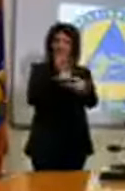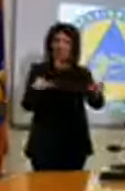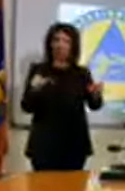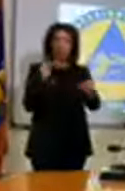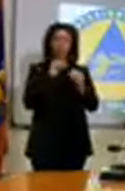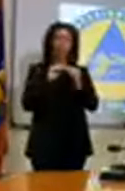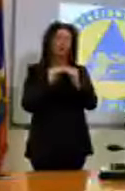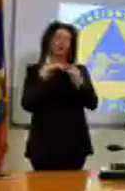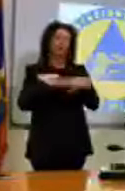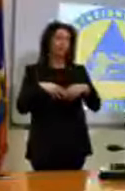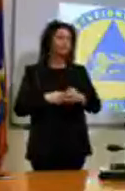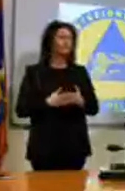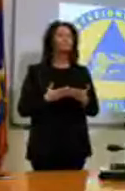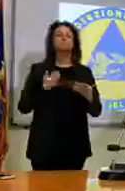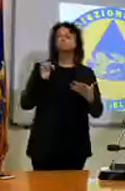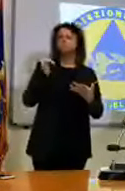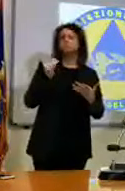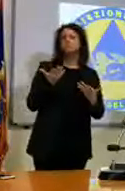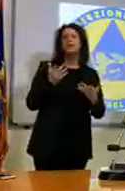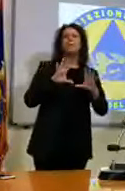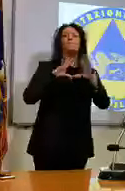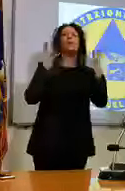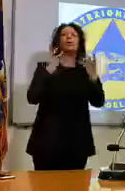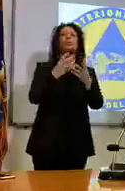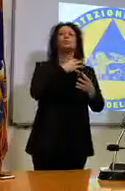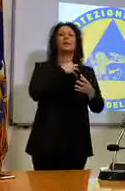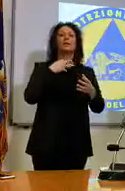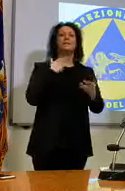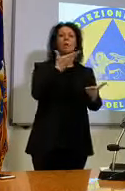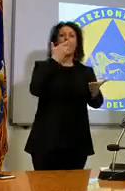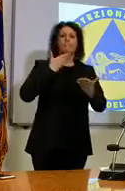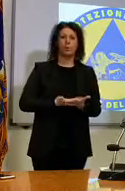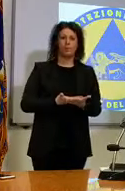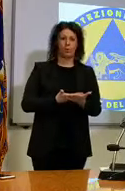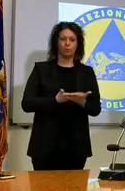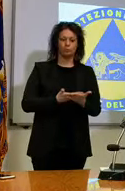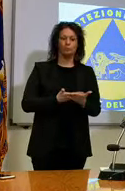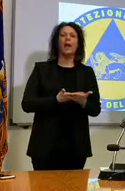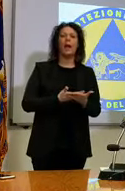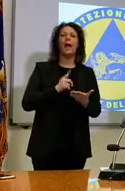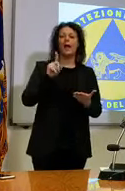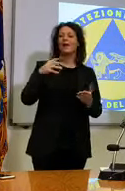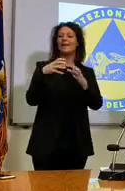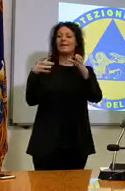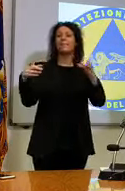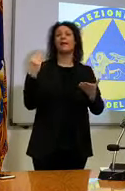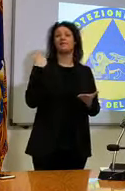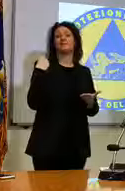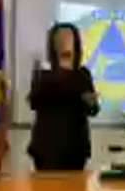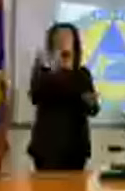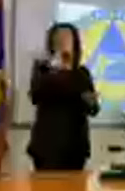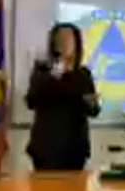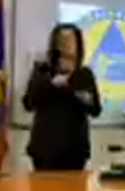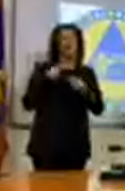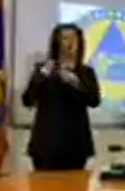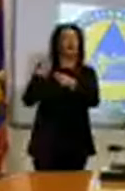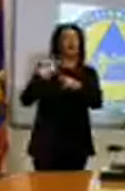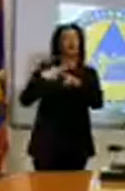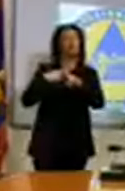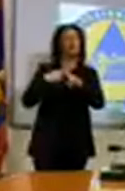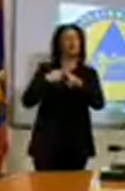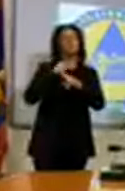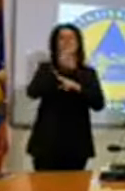cioè funziona che se lo propone il mondo scientifico, se la chiedono sicuramente le imprese che giustamente cercano una via di uscita